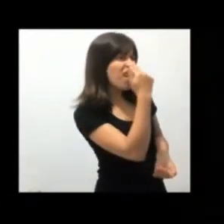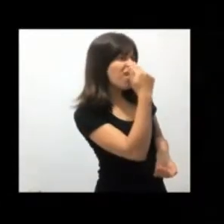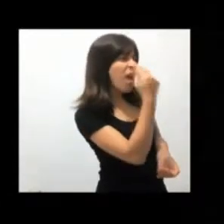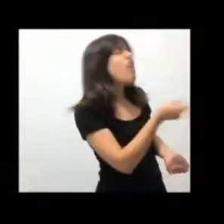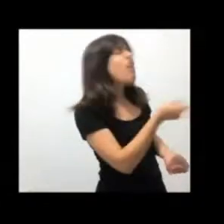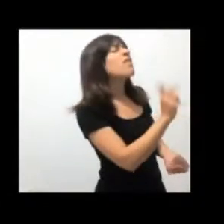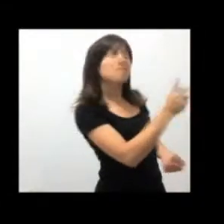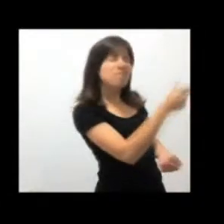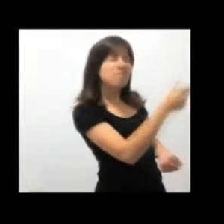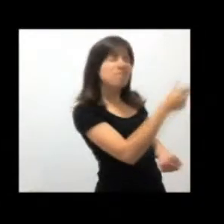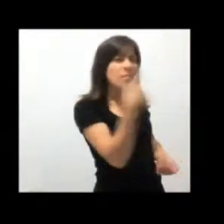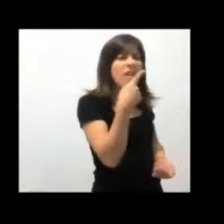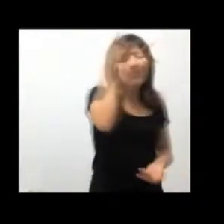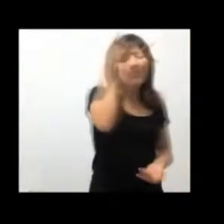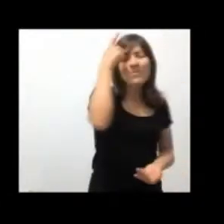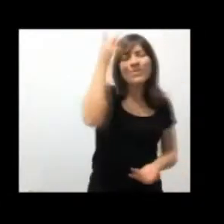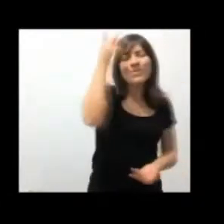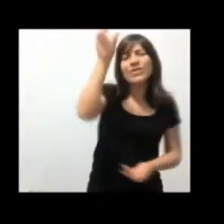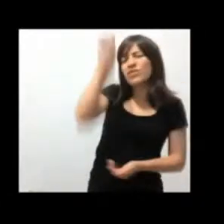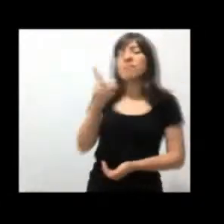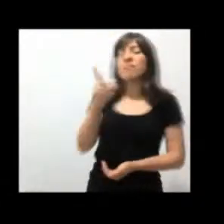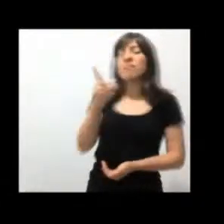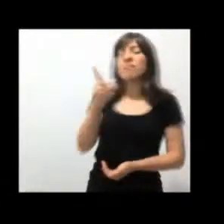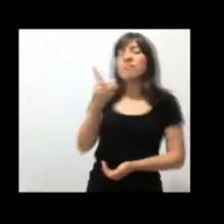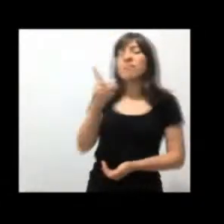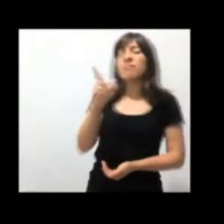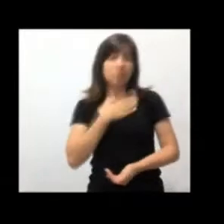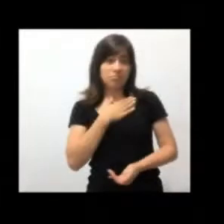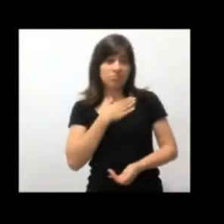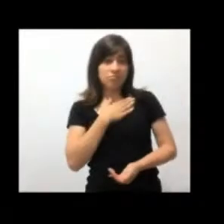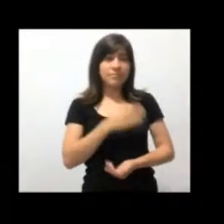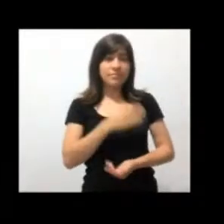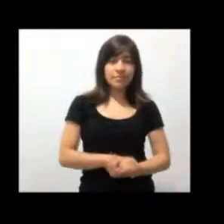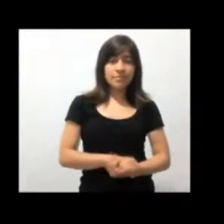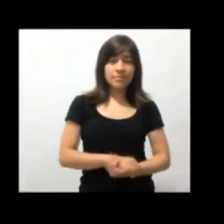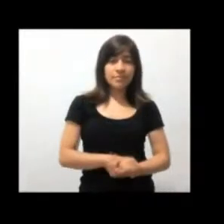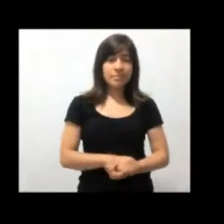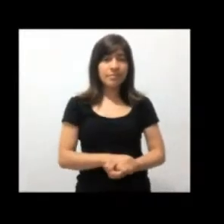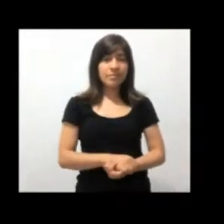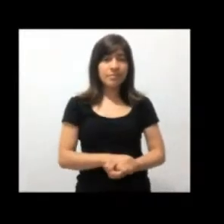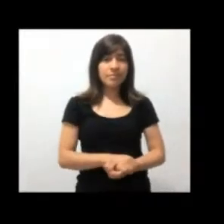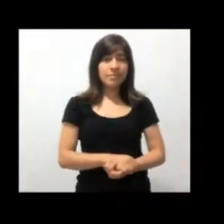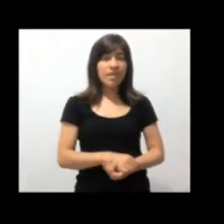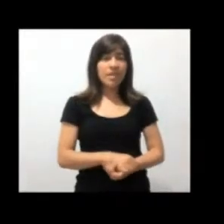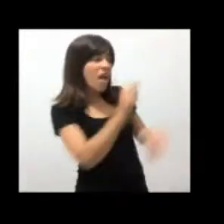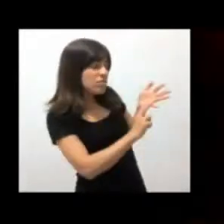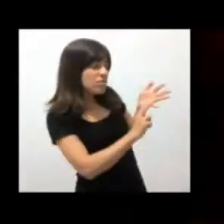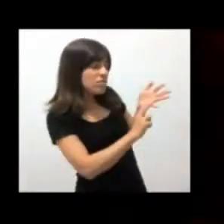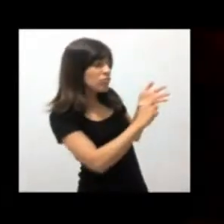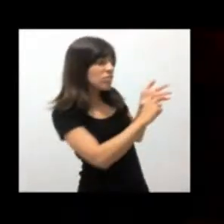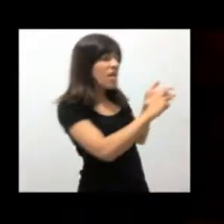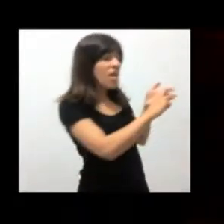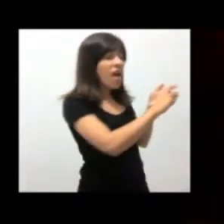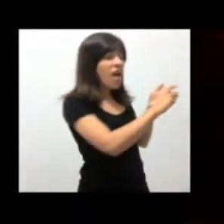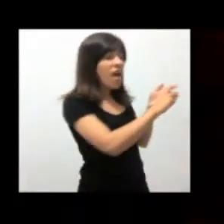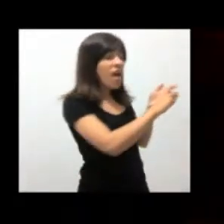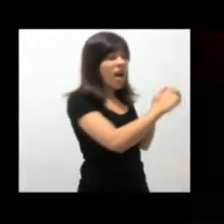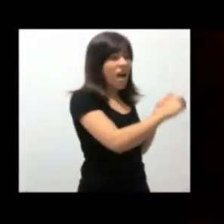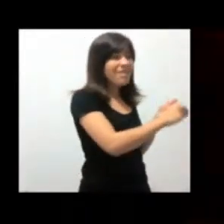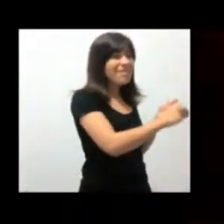É essa a utilidade dela. Ela me lembra o tempo inteiro que eu preciso de ajuda. E por